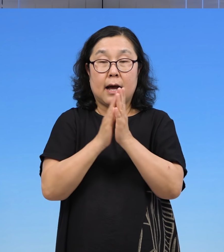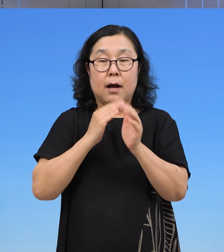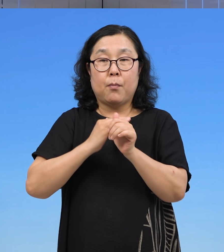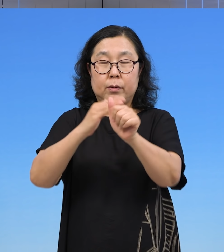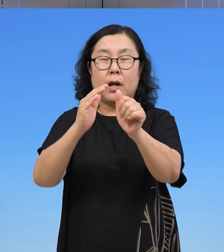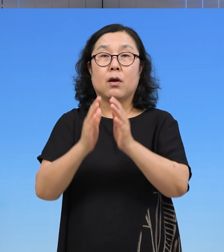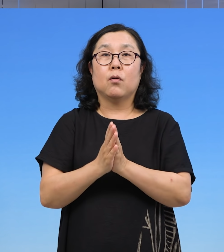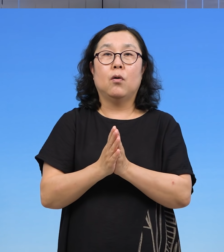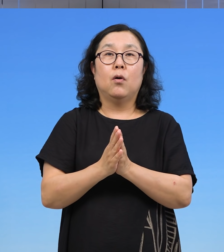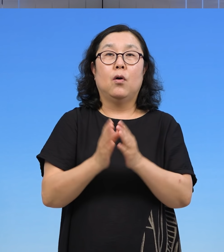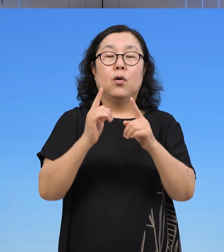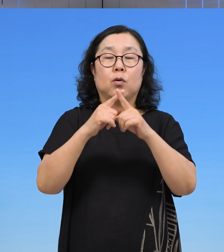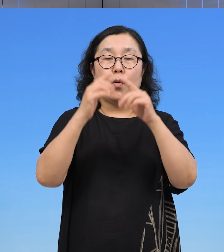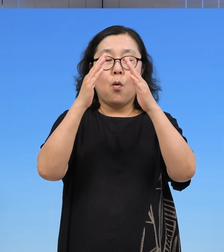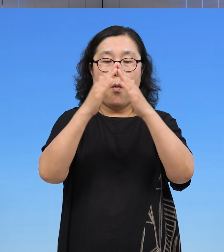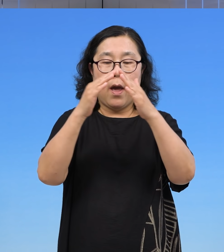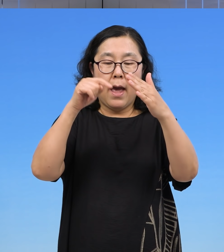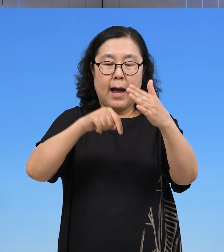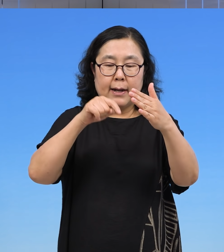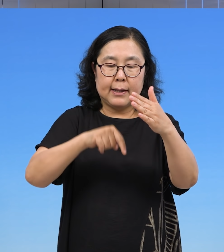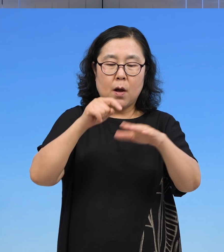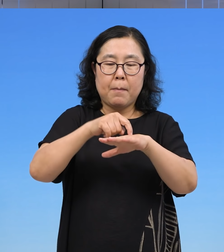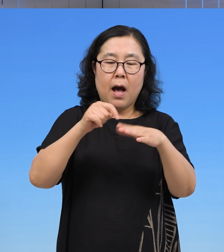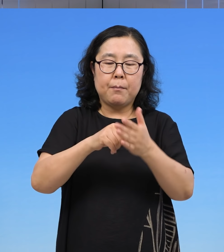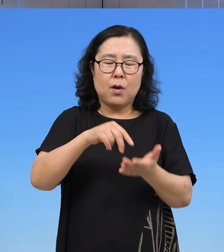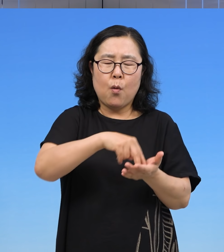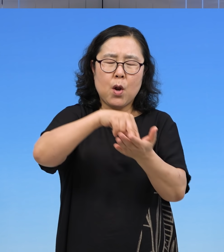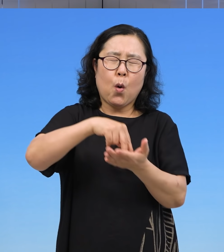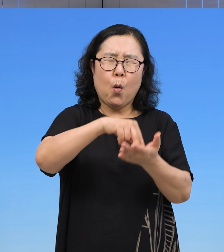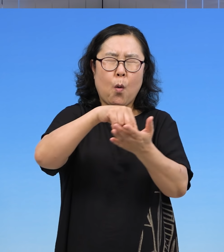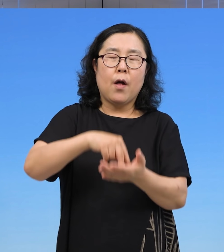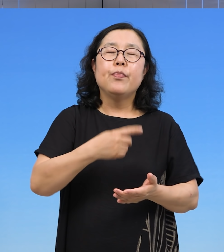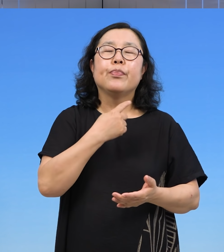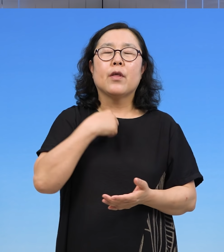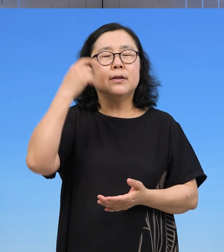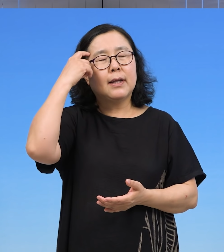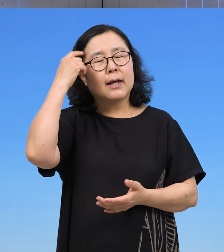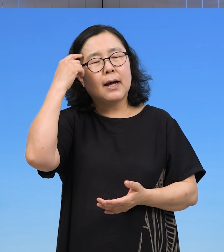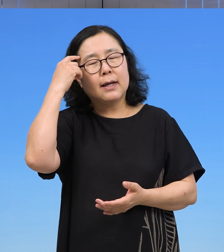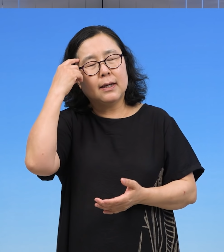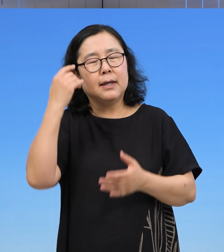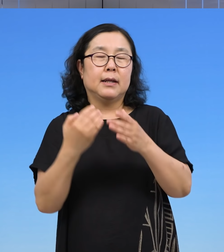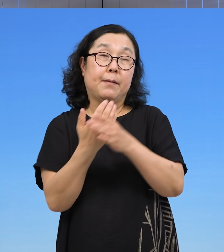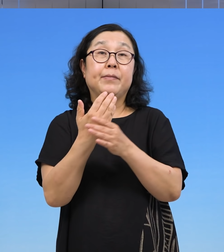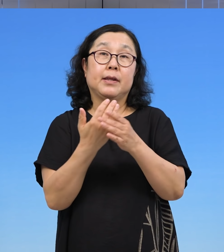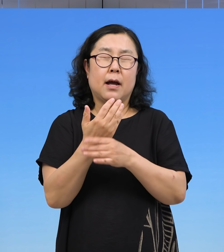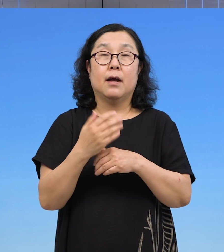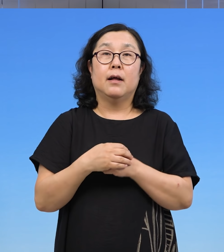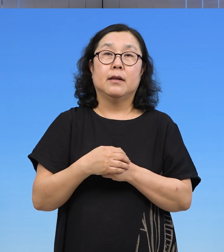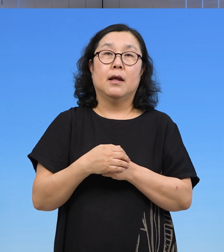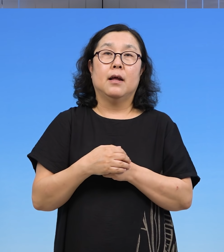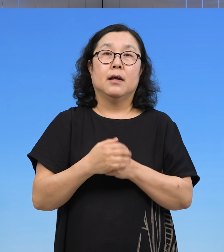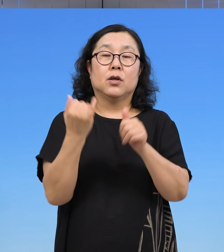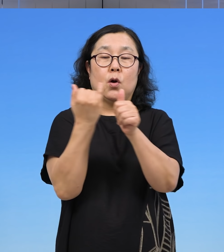빈 교회당에 막 죽을 것 같이 마음이 외로웠던 기억이 잊혀지지가 않아요 너무너무 허전했는데요